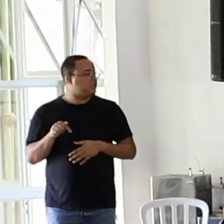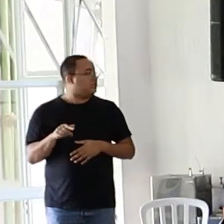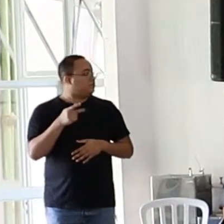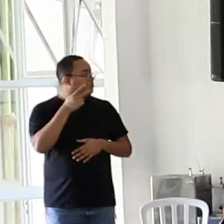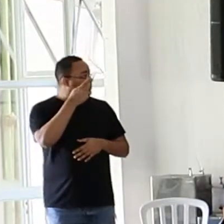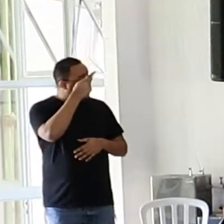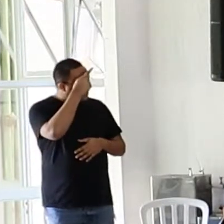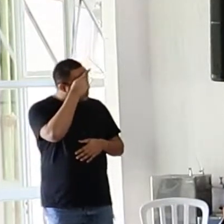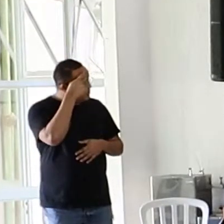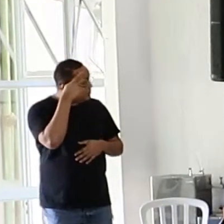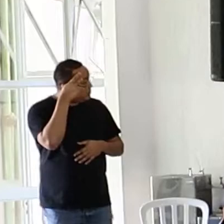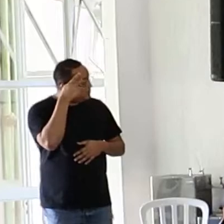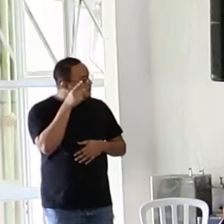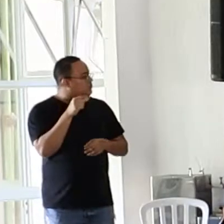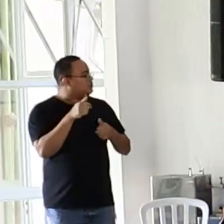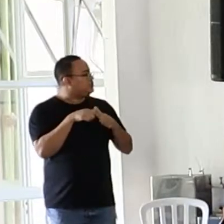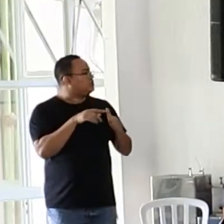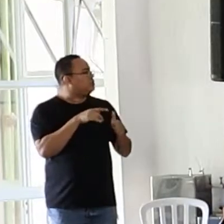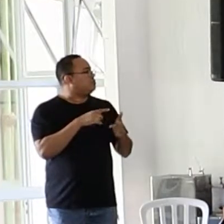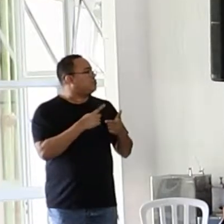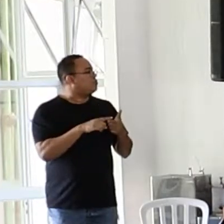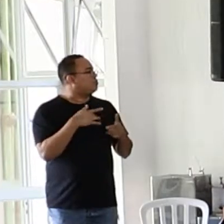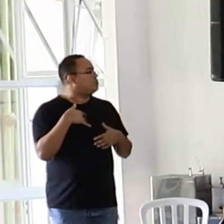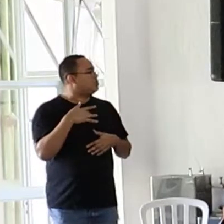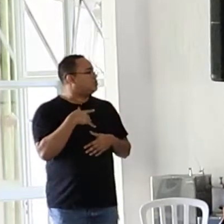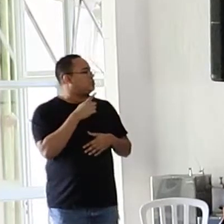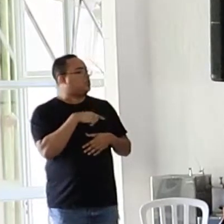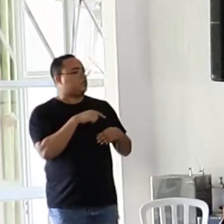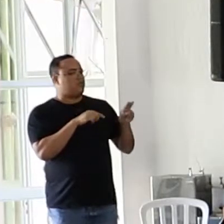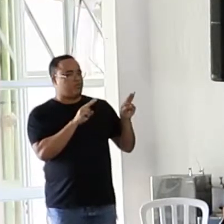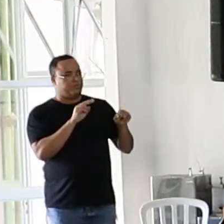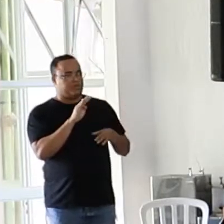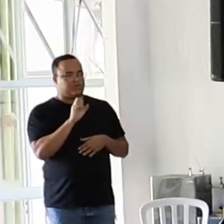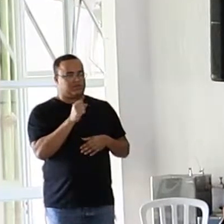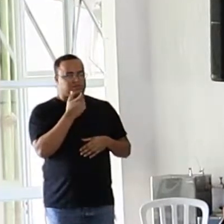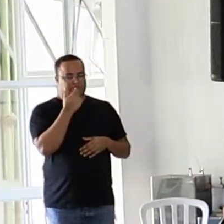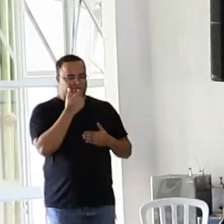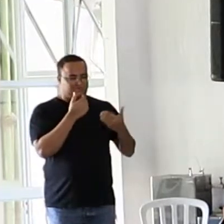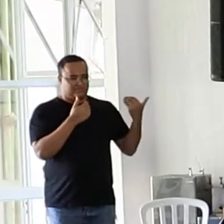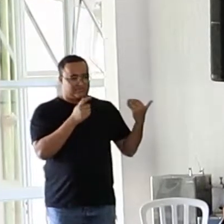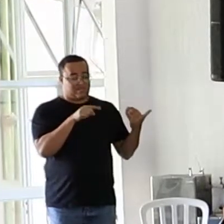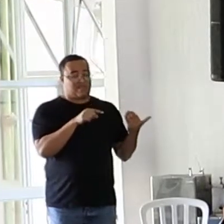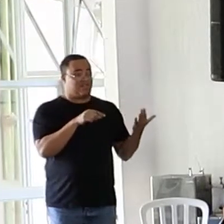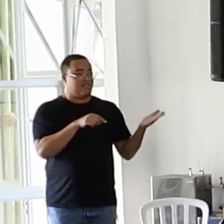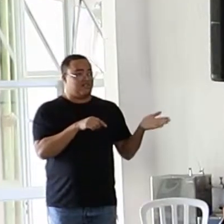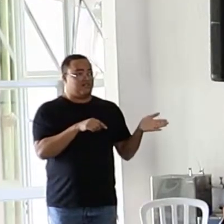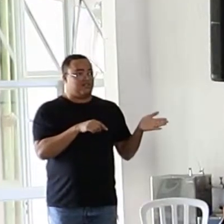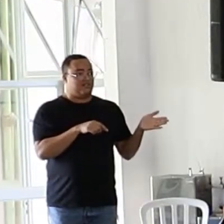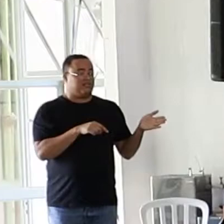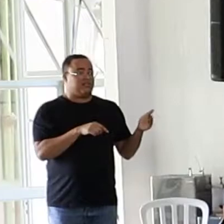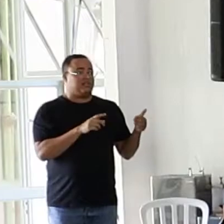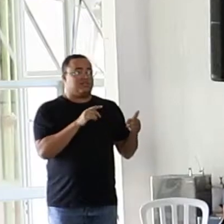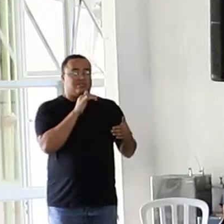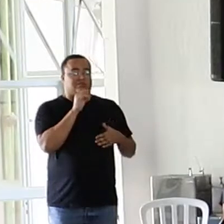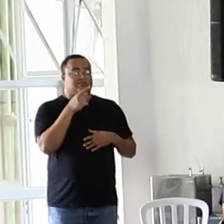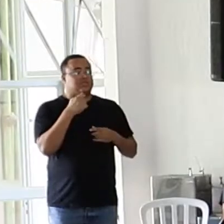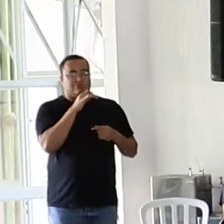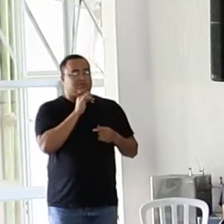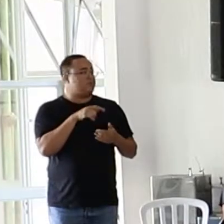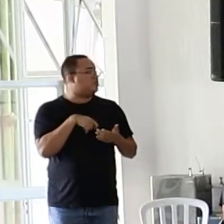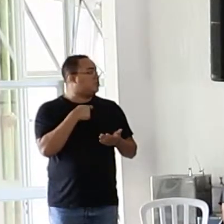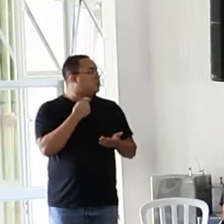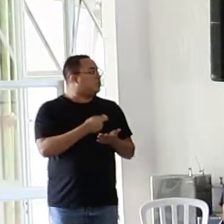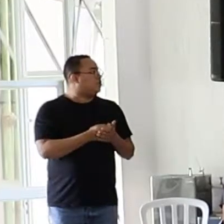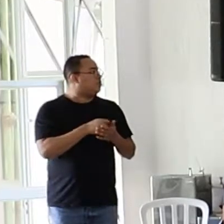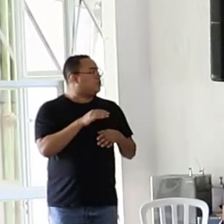aqui que a pessoa tá com algum problema de saúde e atendido aqui na UBS do lado é aqui que quando você precisa